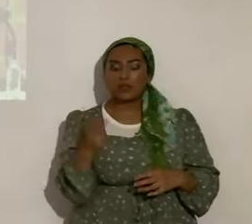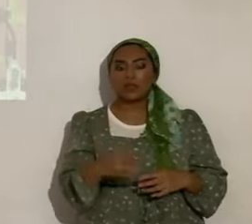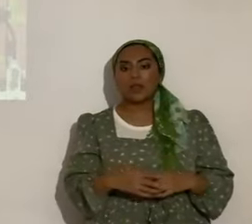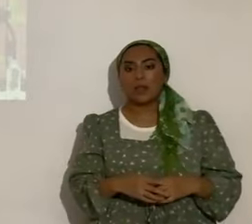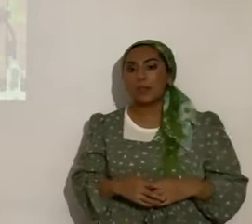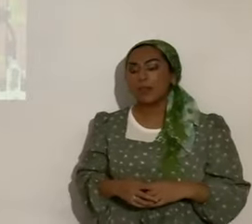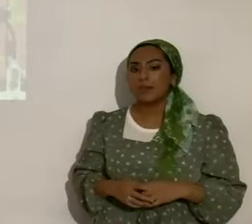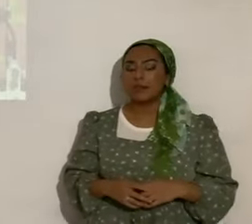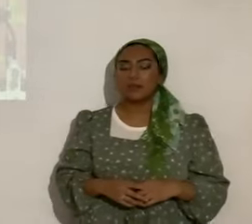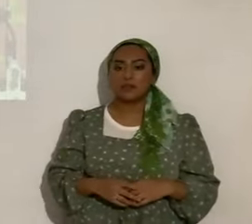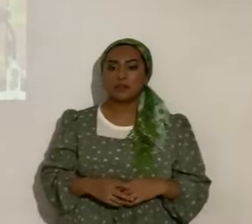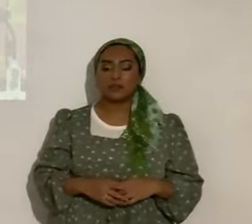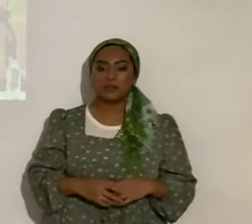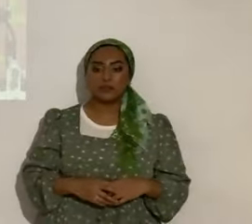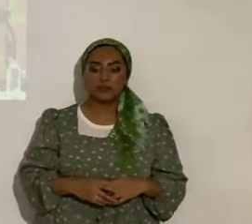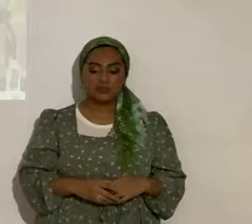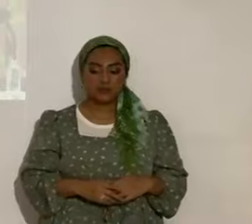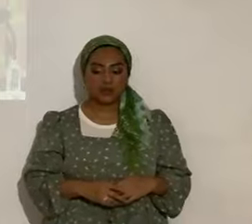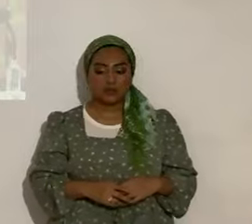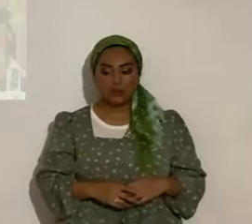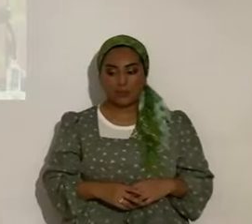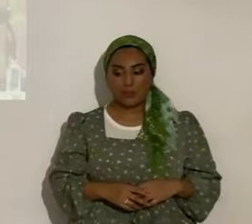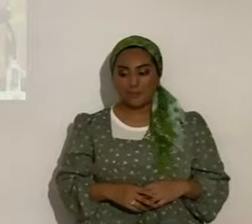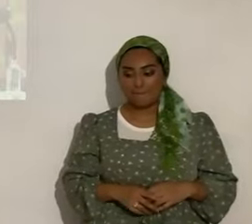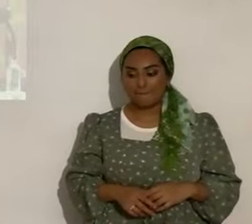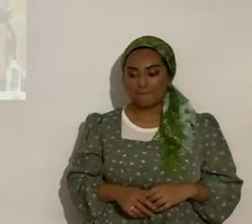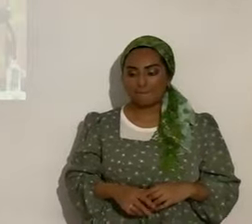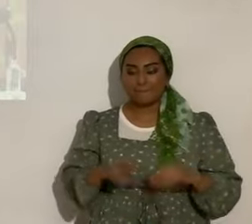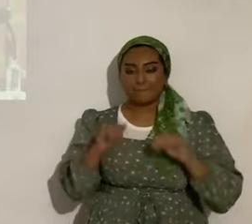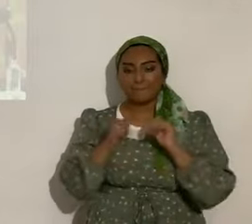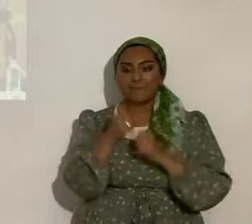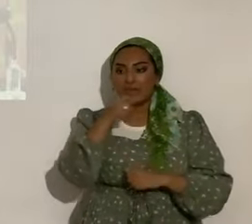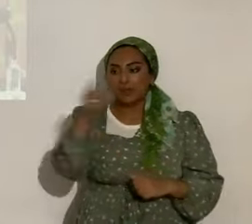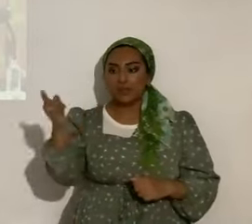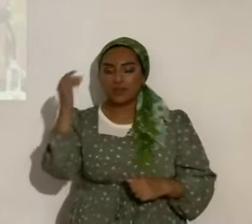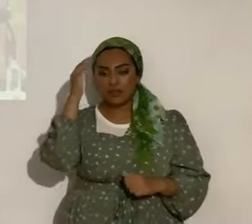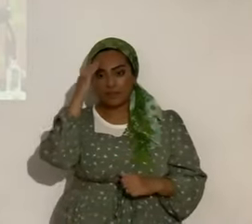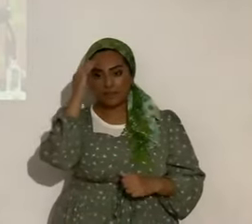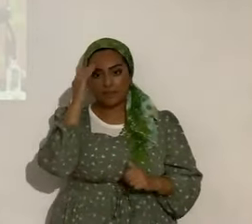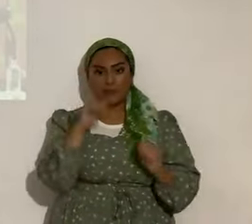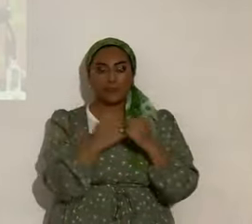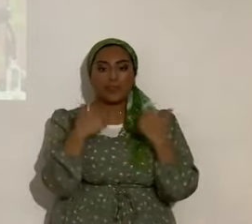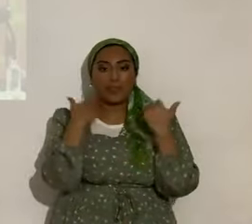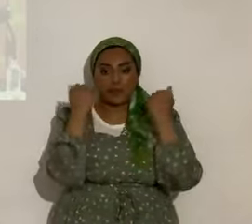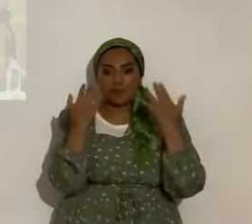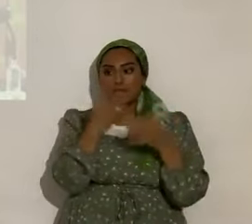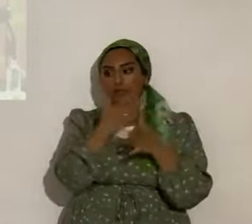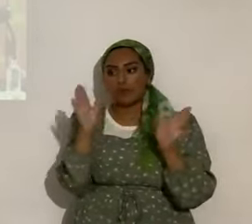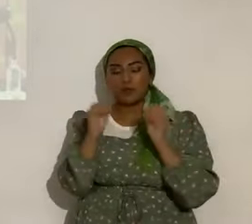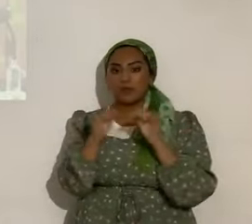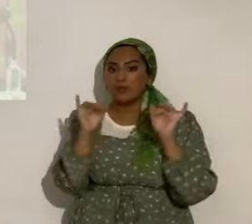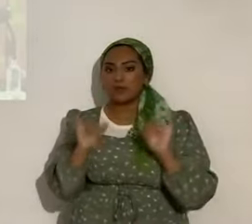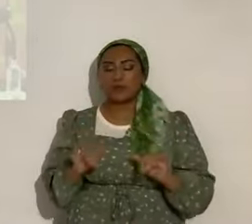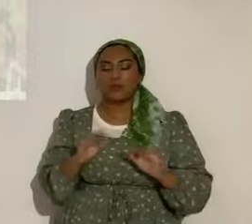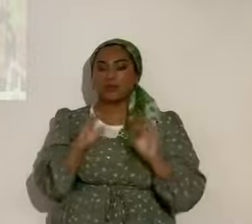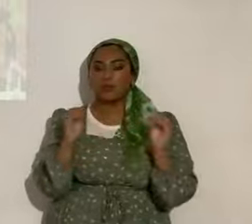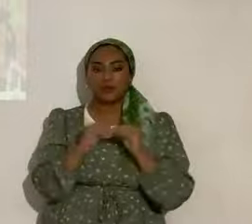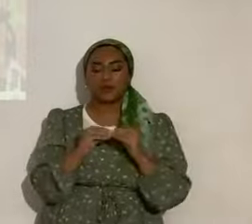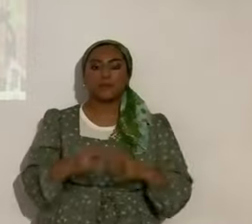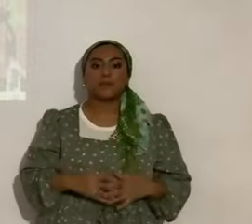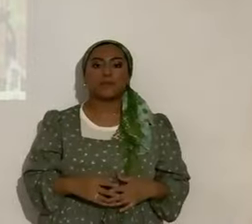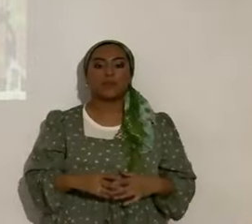una lámpara o alguna otra cosa? ¿Cómo supieron eso? Y muchos ya no prevalecieron.